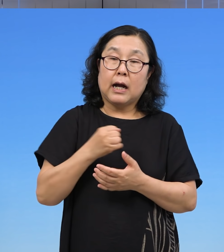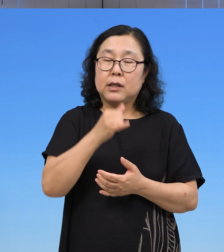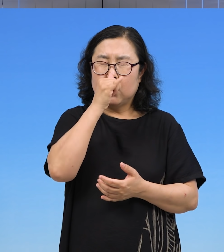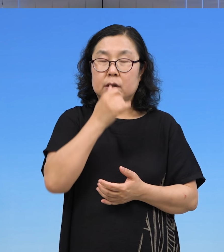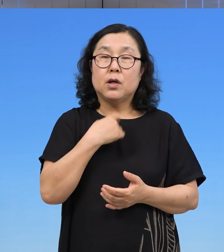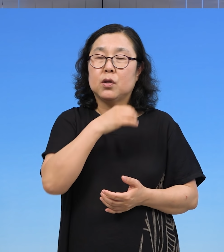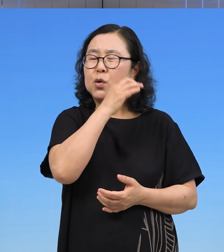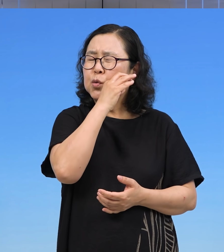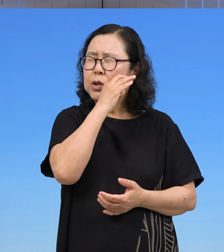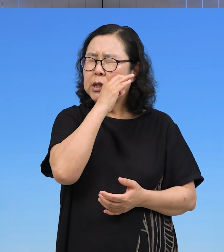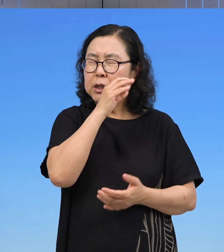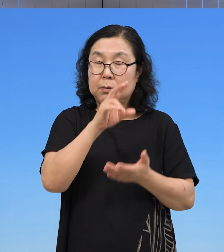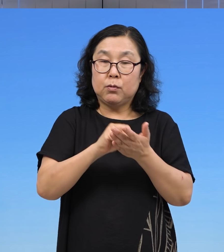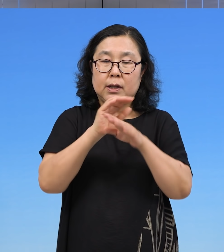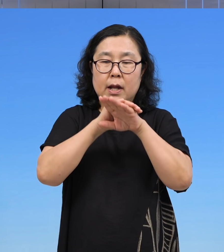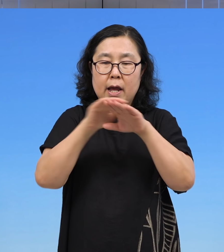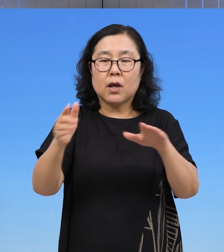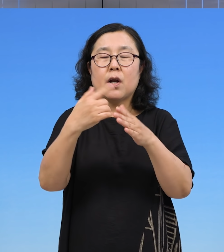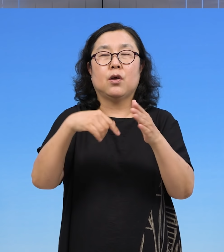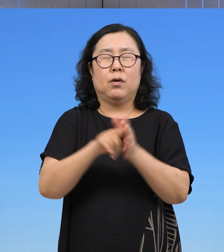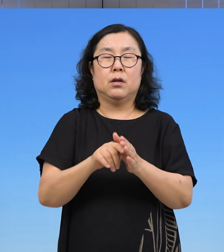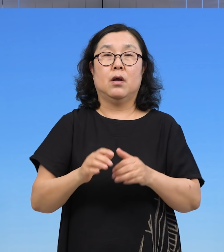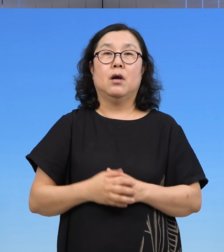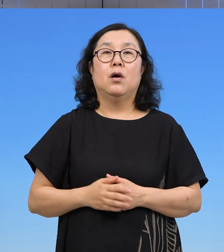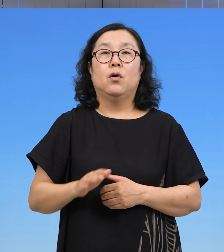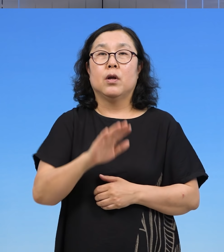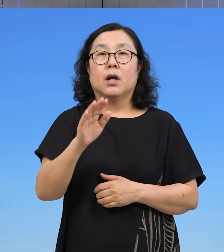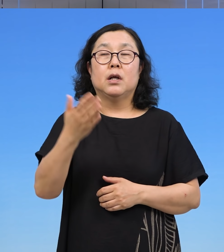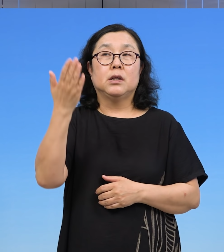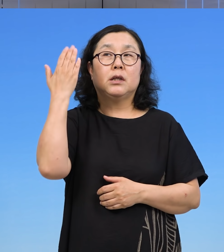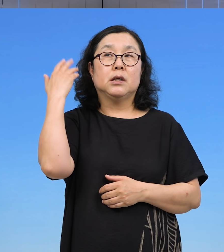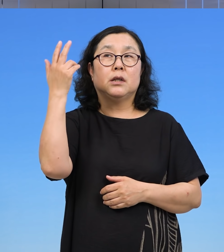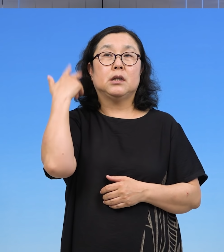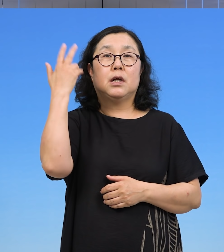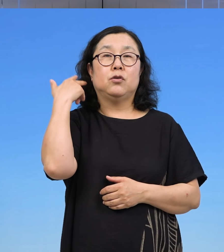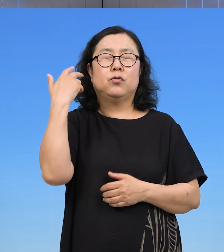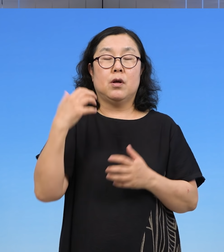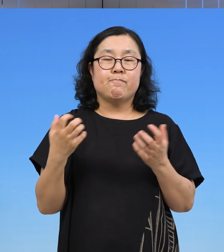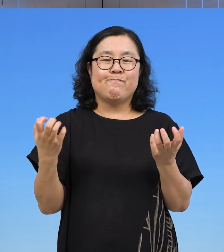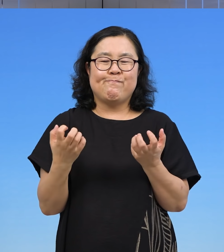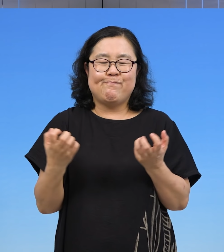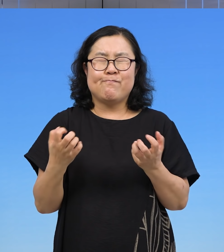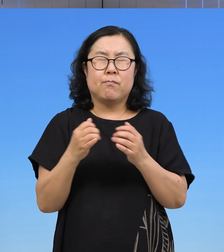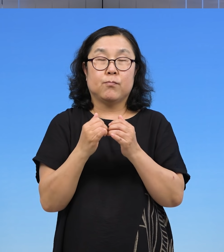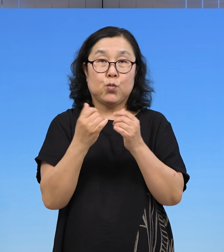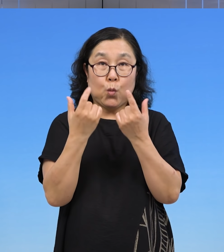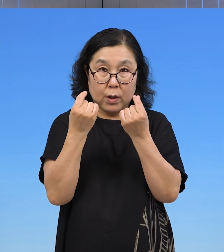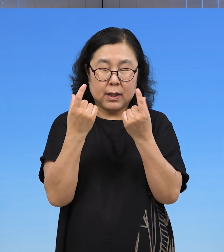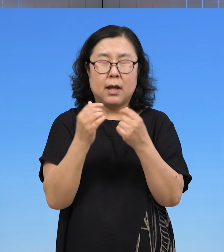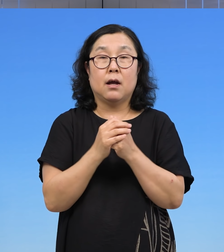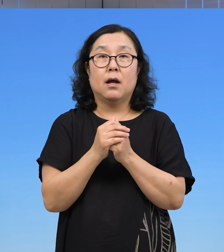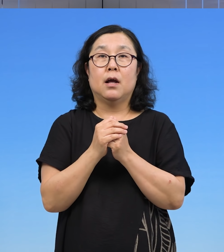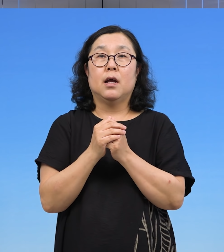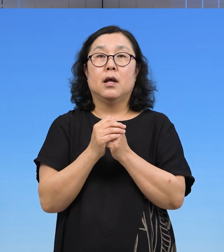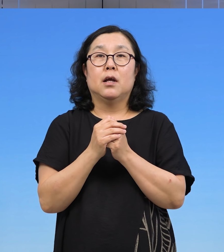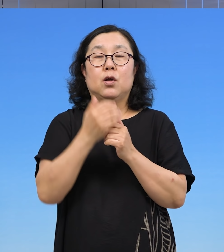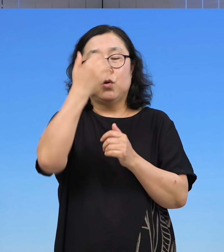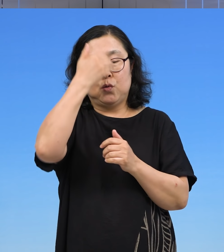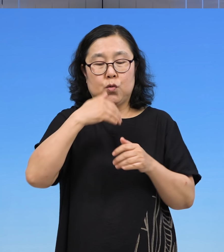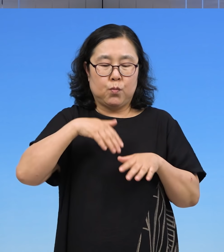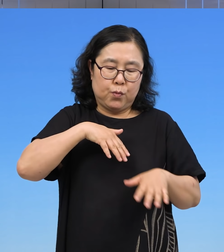아닐까 그렇게 제가 추측해 보는 겁니다 왜냐하면 우리가 지난 시간에 살펴본 나병도 그랬지만요 오늘